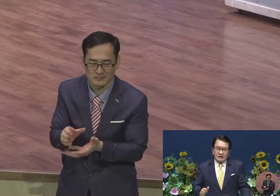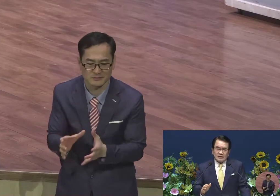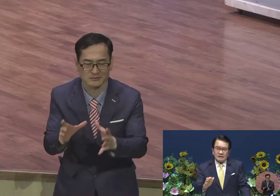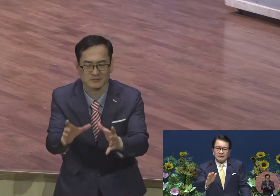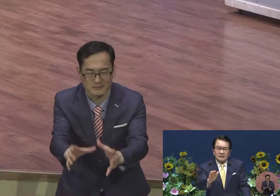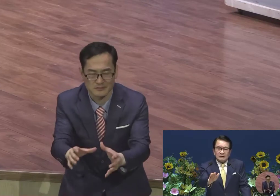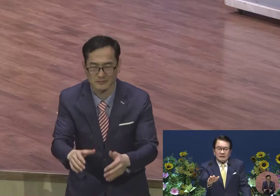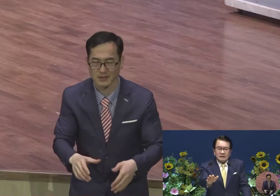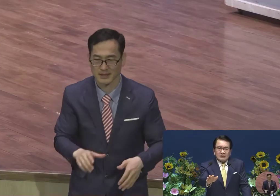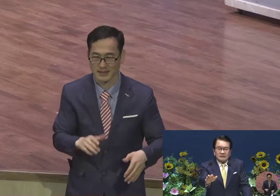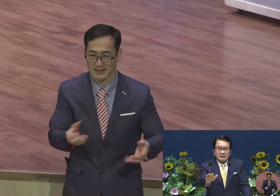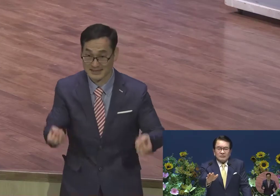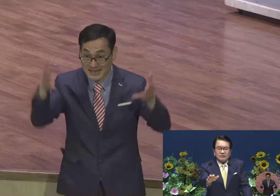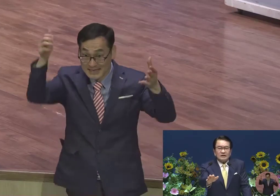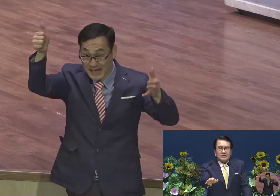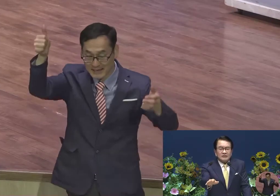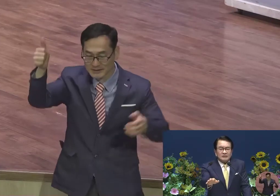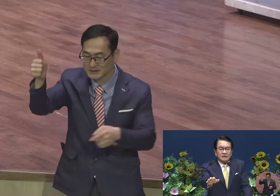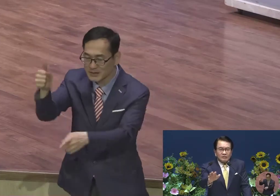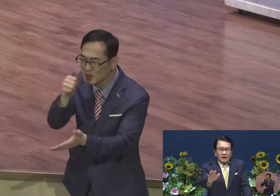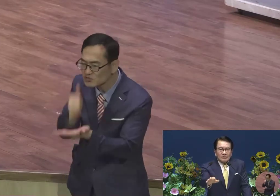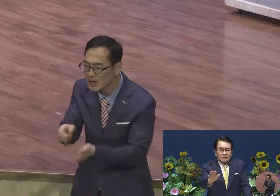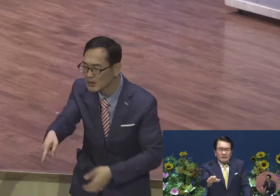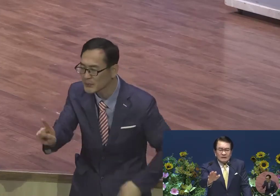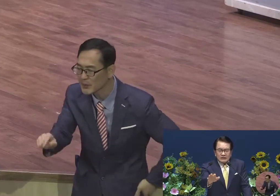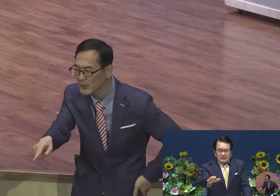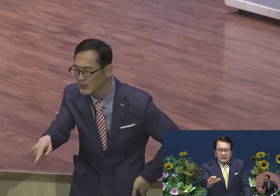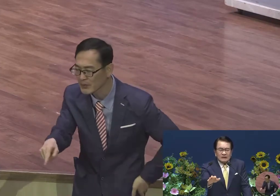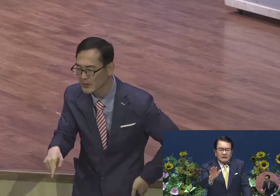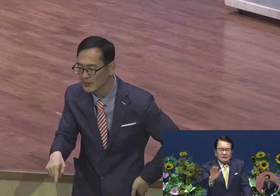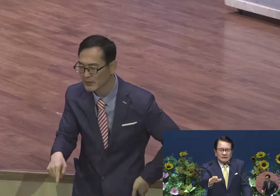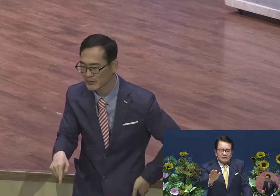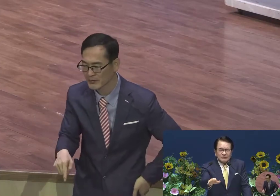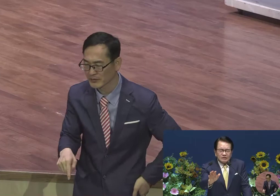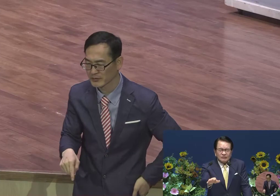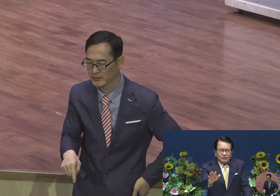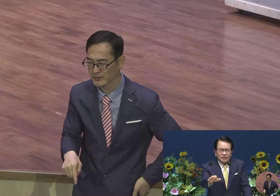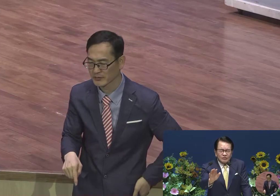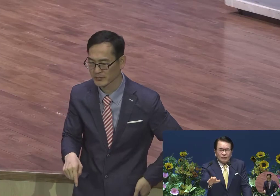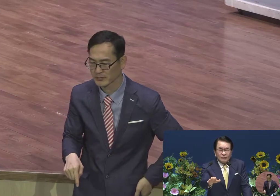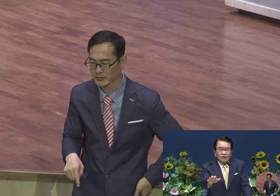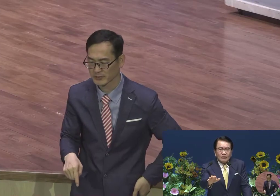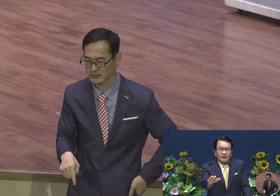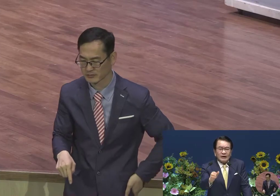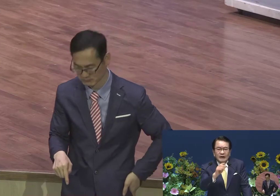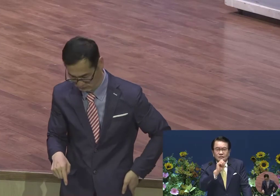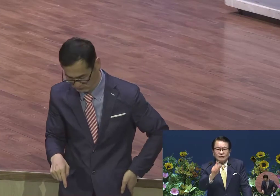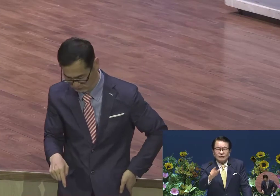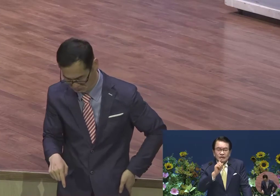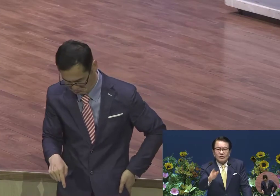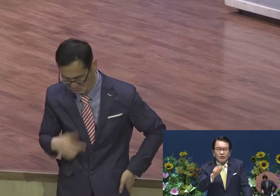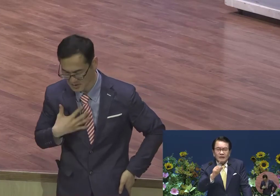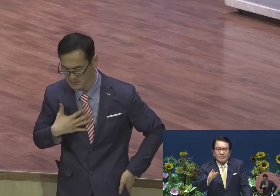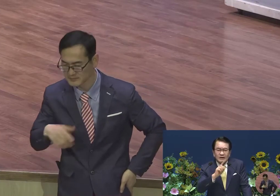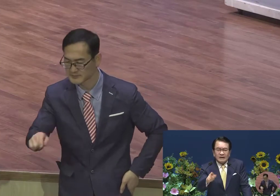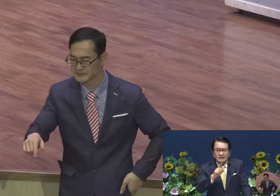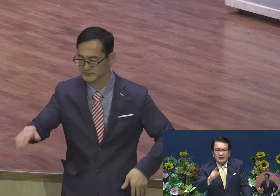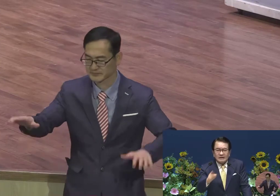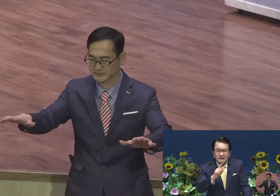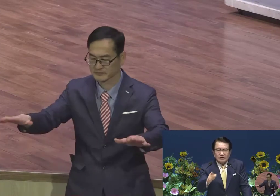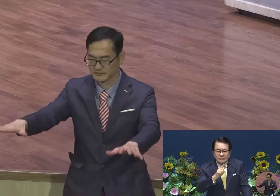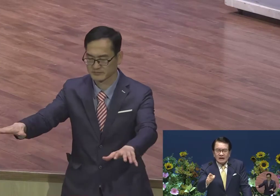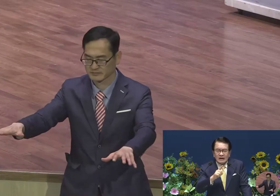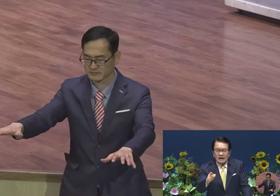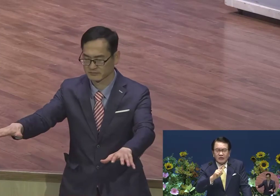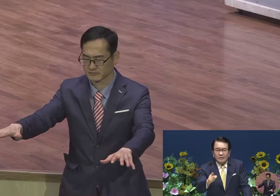제사장에 너 무슨 죄 지었어 그럼 왕이 제사장이 짐승의 손을 옮고 계속 죄를 고백합니다